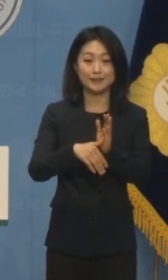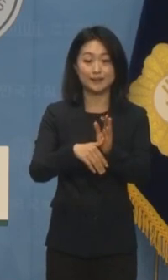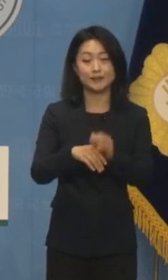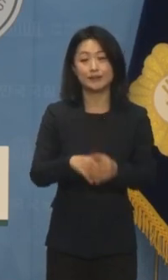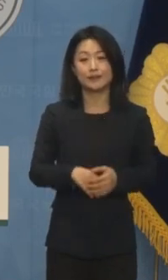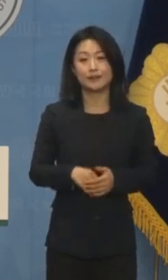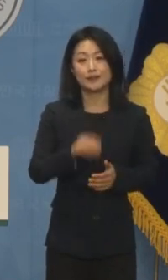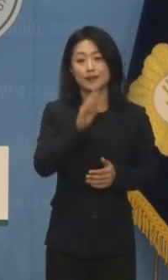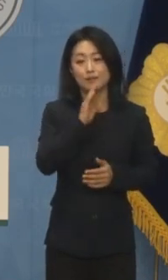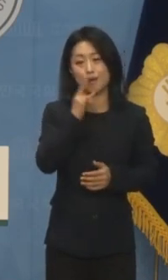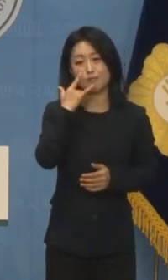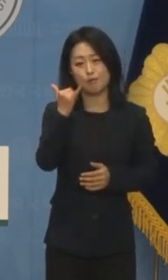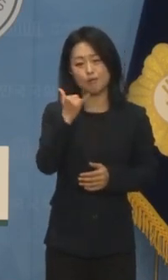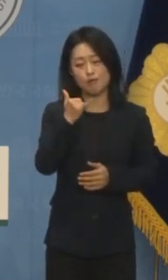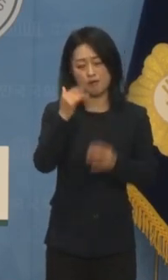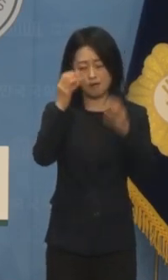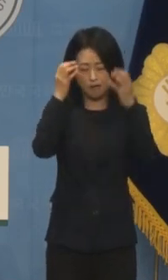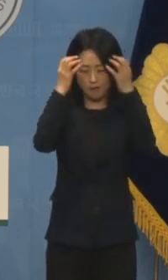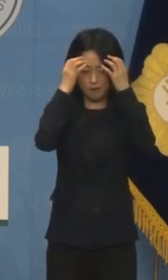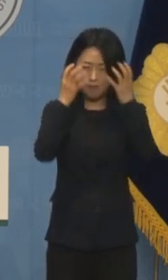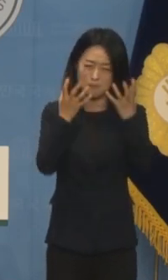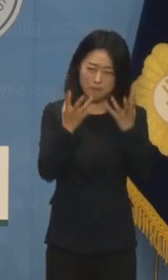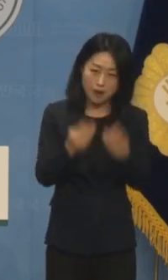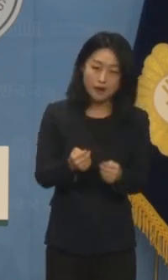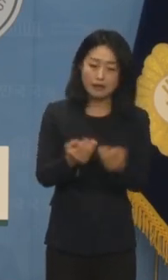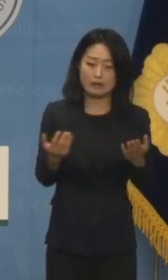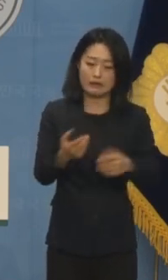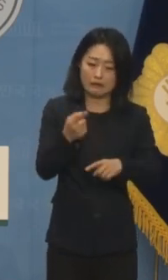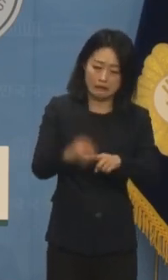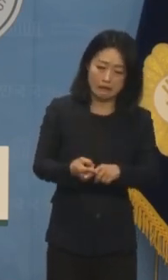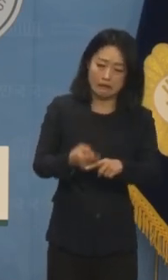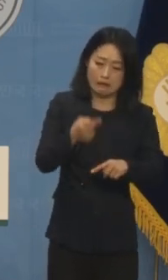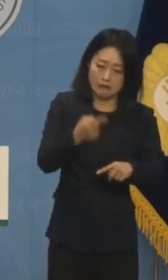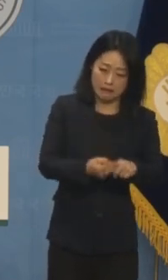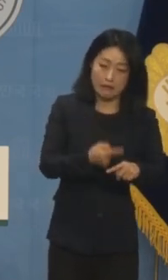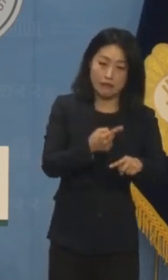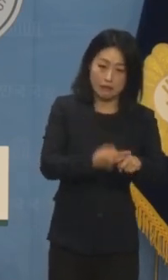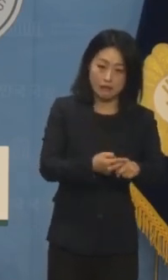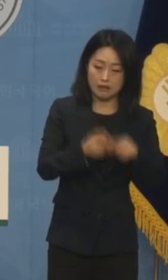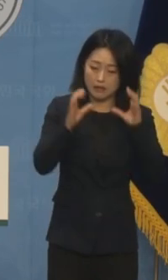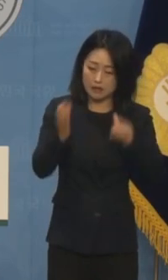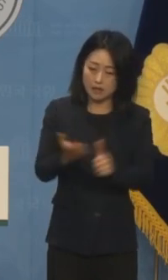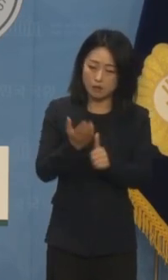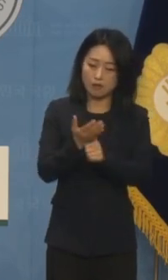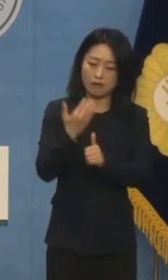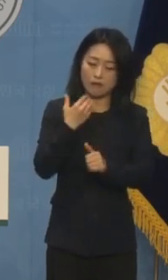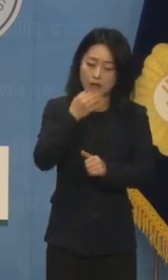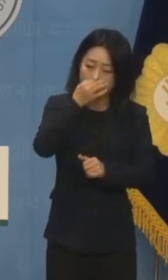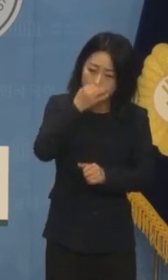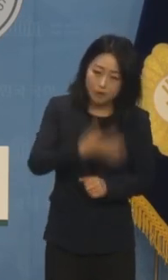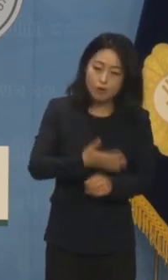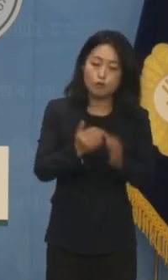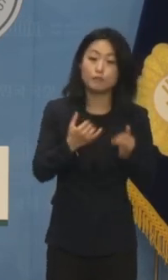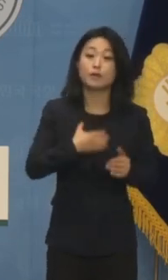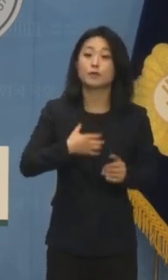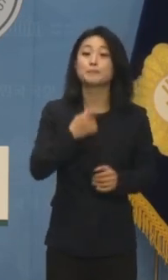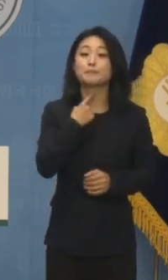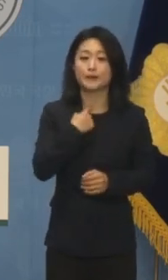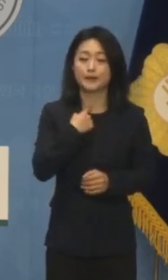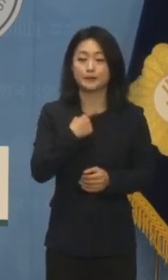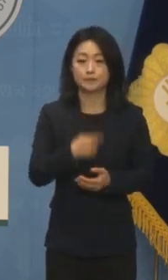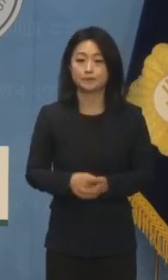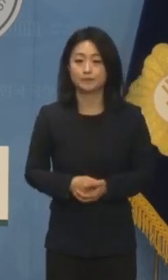동안 얼마나 많은 경력 단절 현상이 벌어졌고 육아 문제로 인해서 전 국민이 고통에